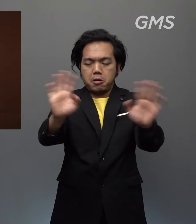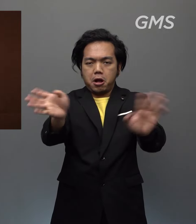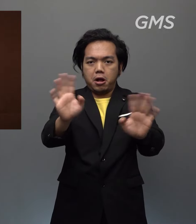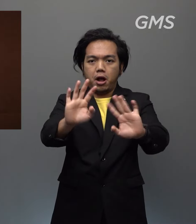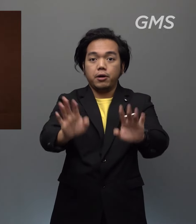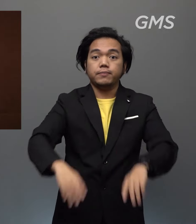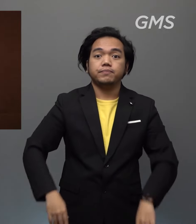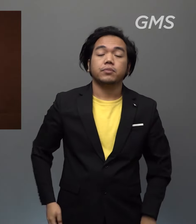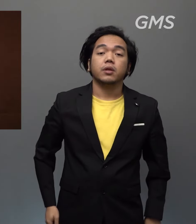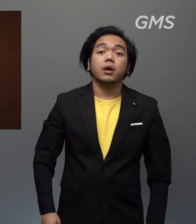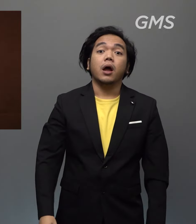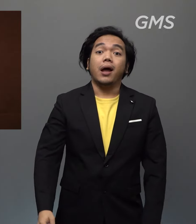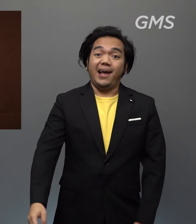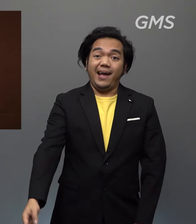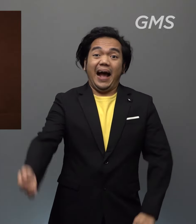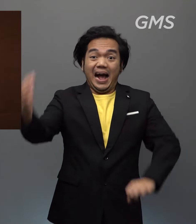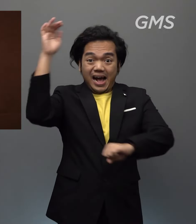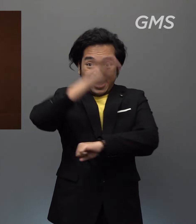Justru hari-hari ini,